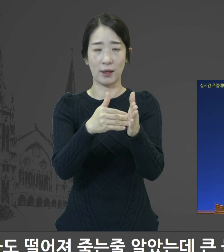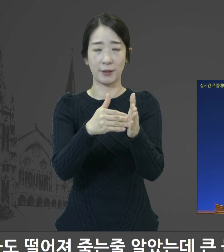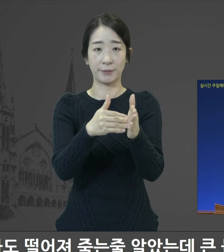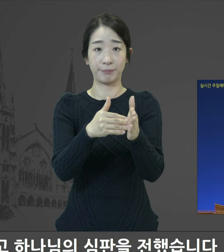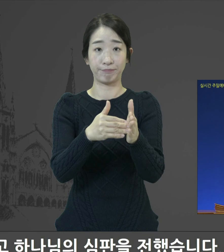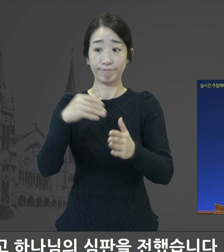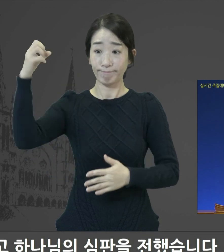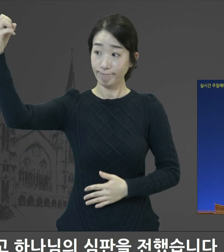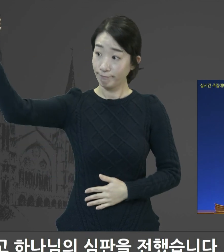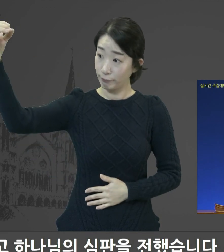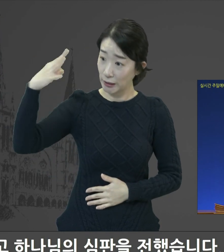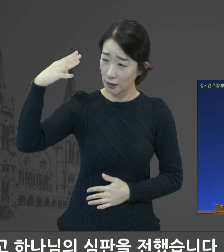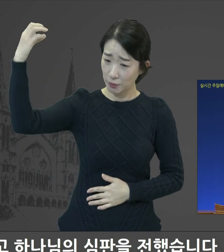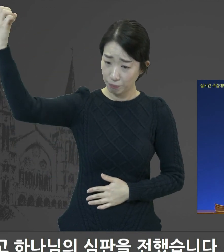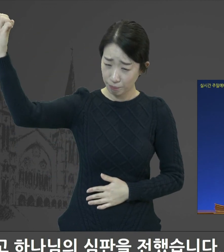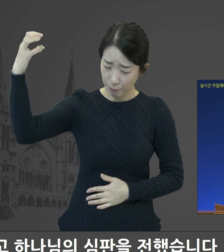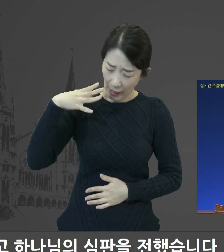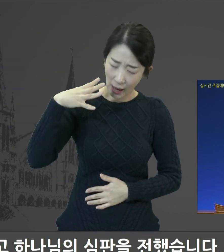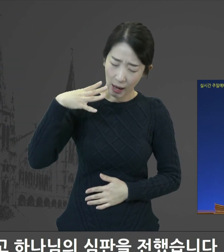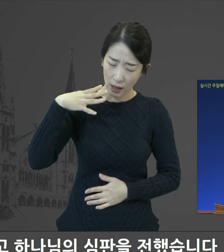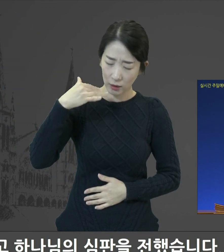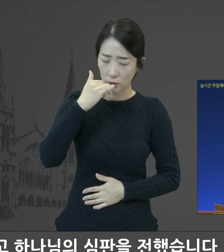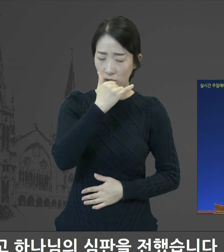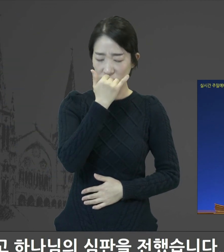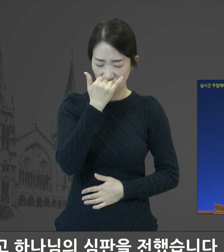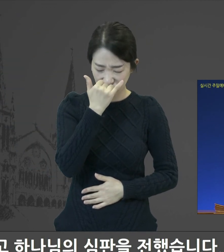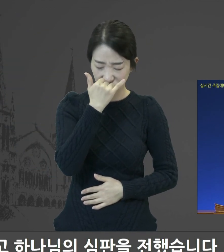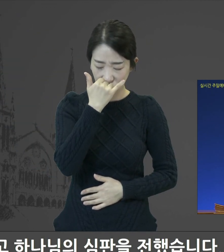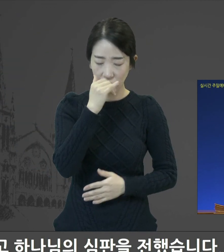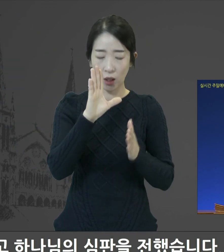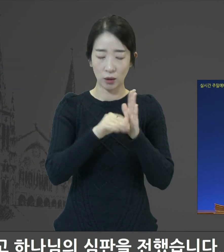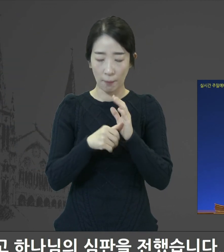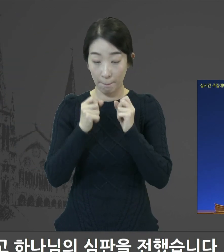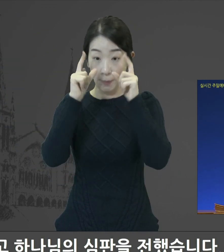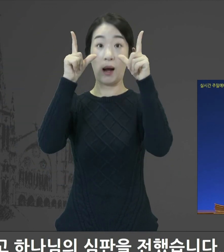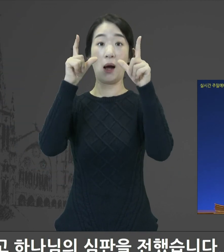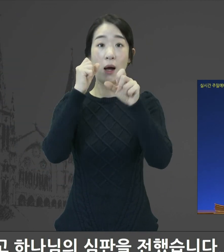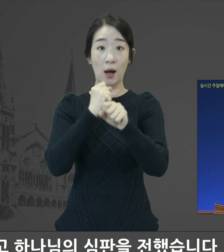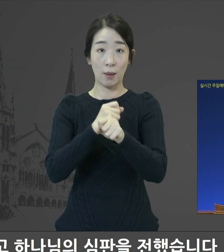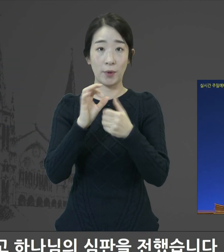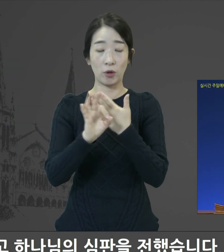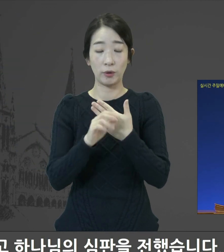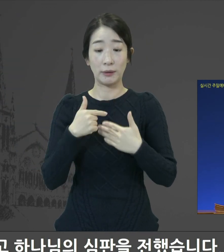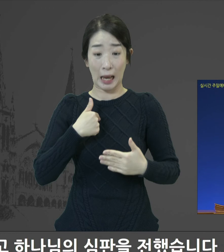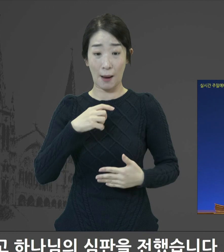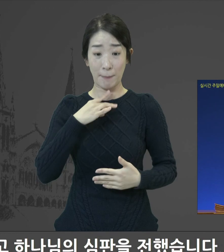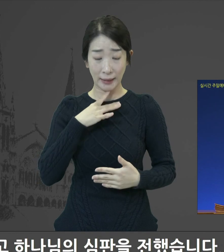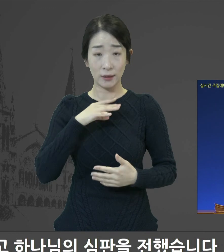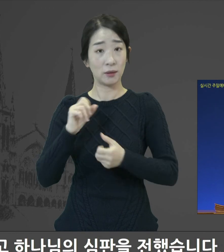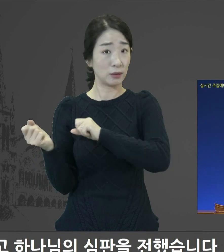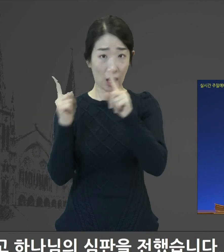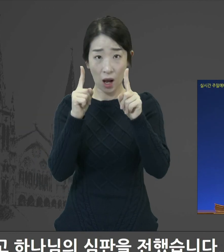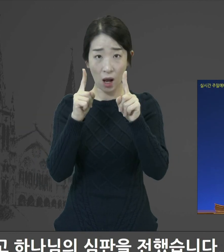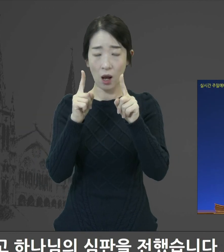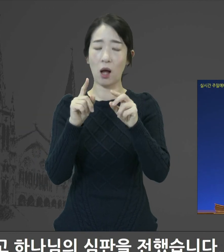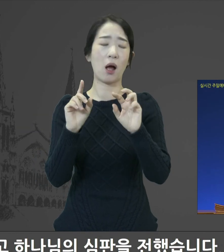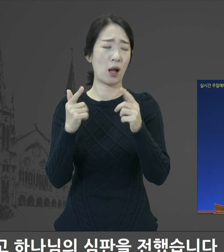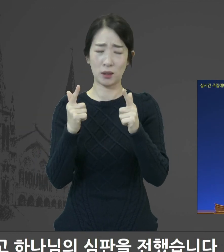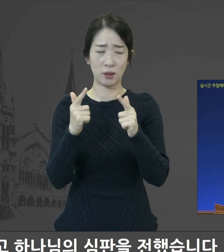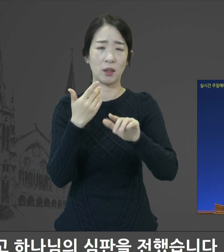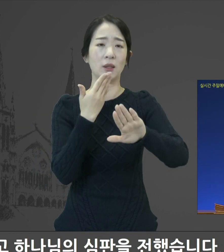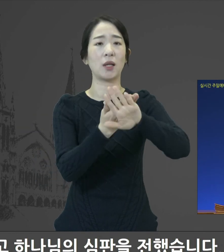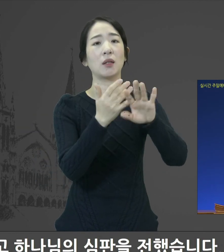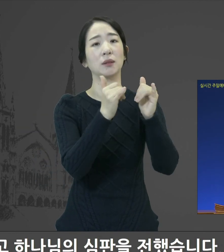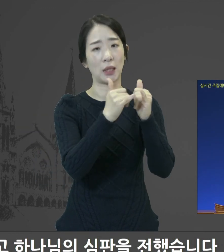빛이 비추어져서 잠자던 영혼이 깨어나면 그 영혼만 사는 게 아닙니다. 그 빛이